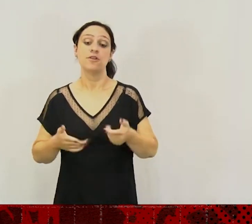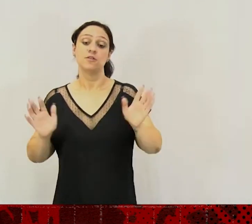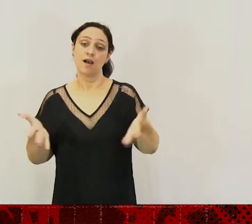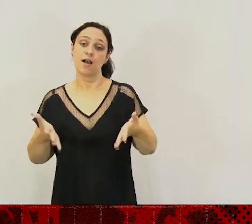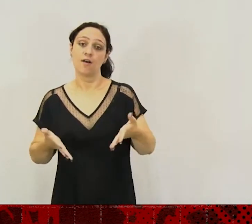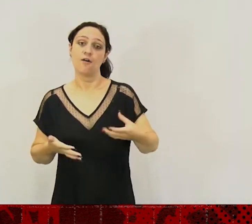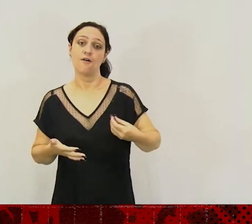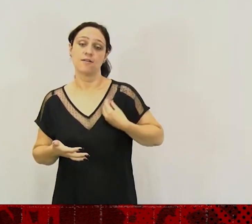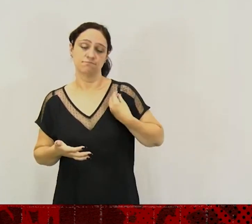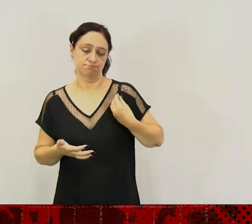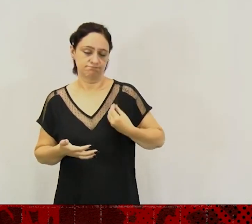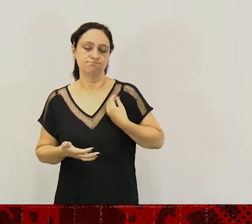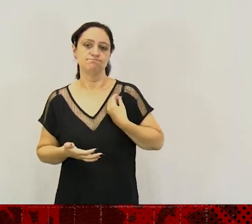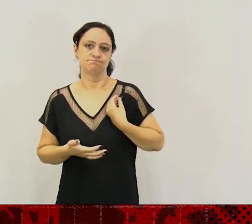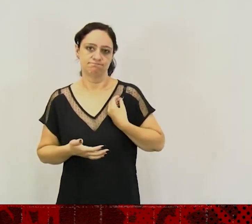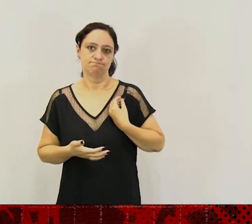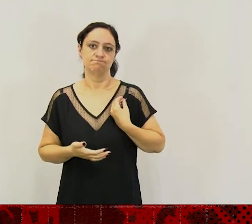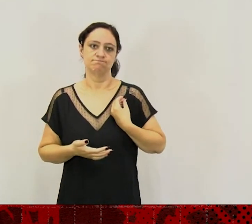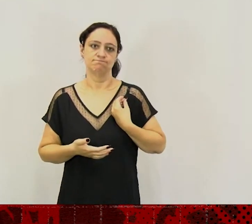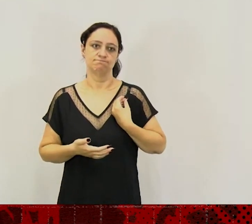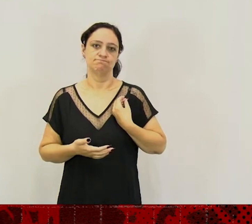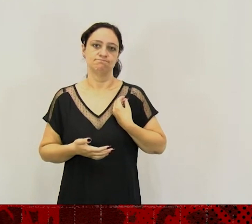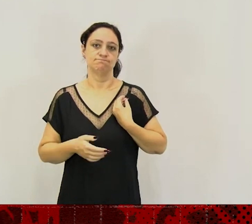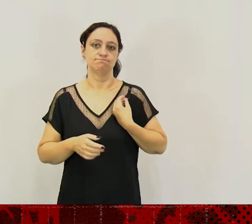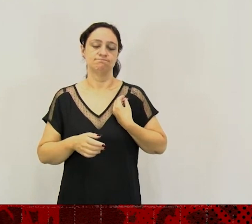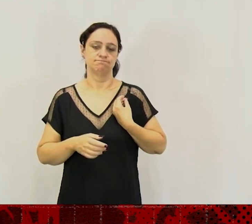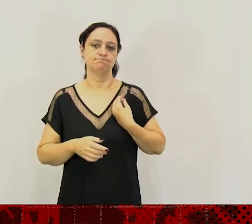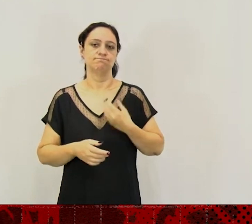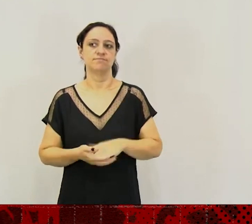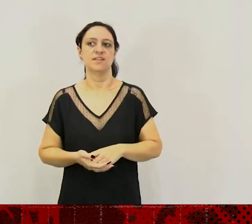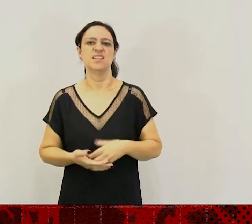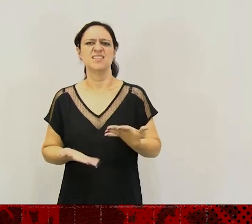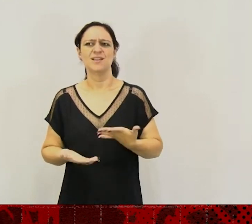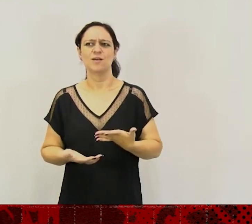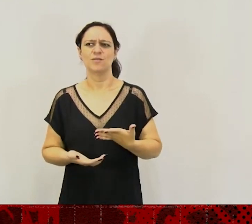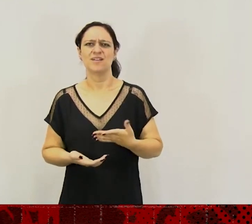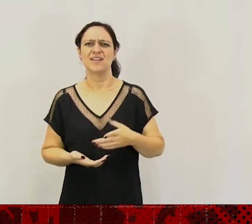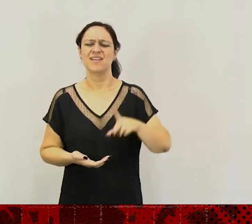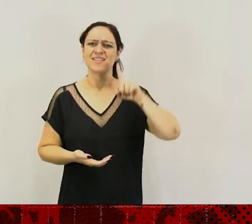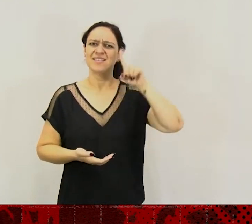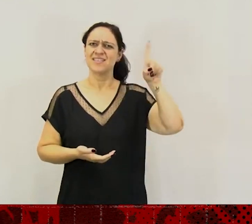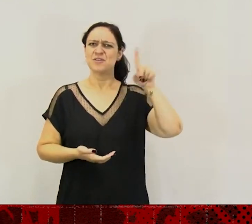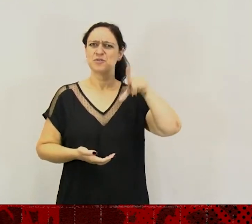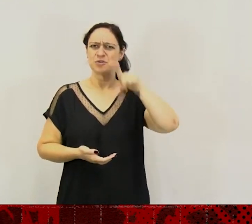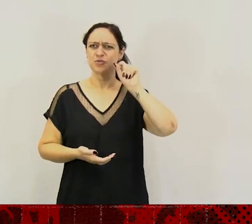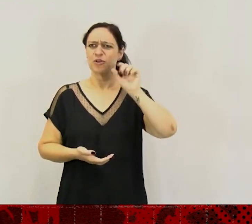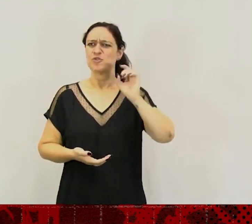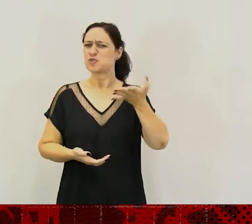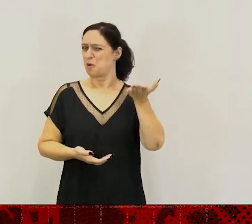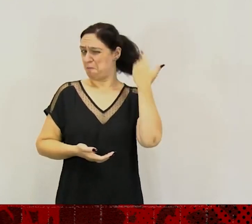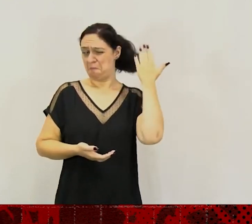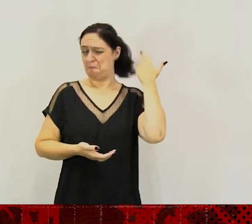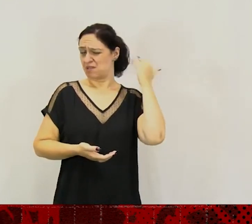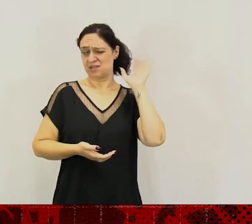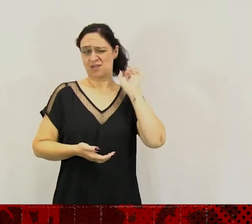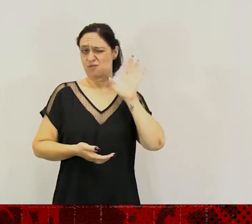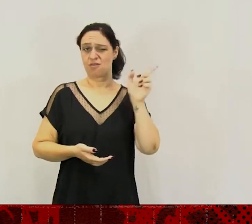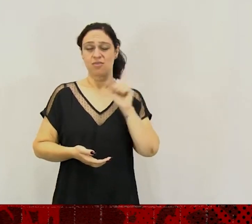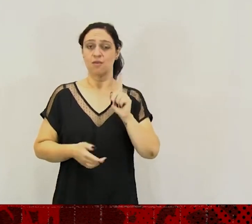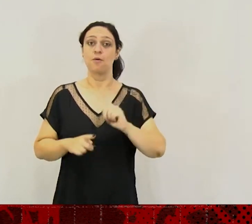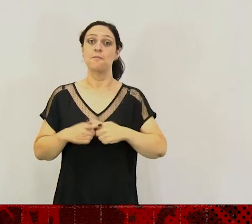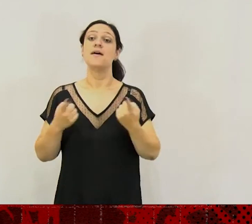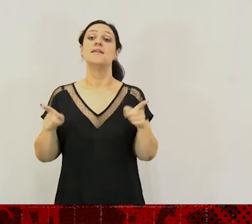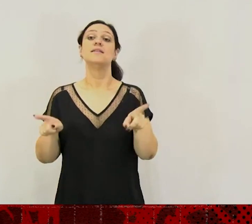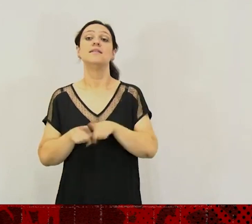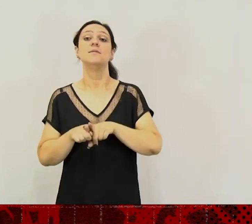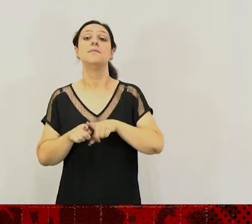hoje. E essa escolha dele não foi apenas lá na eternidade passada, mas o que aconteceu